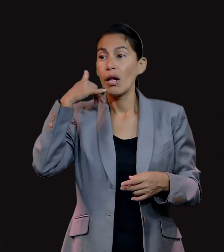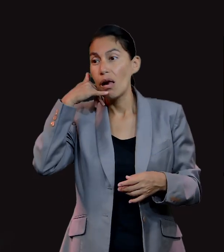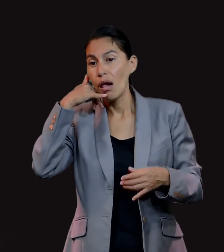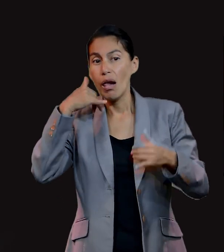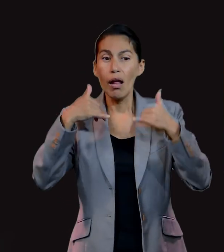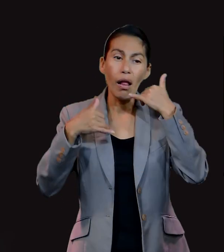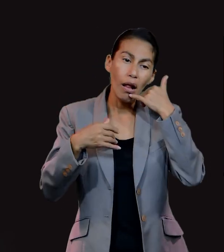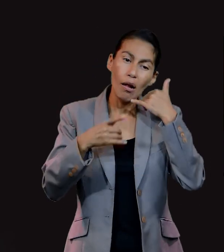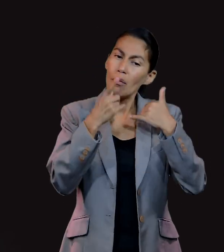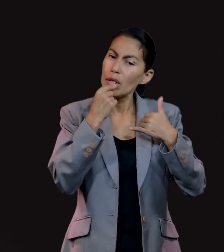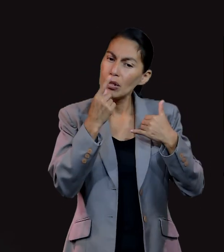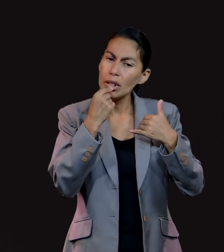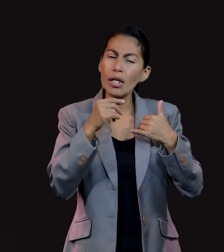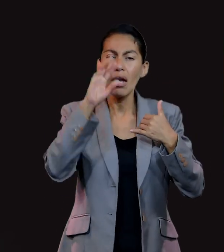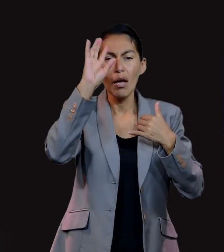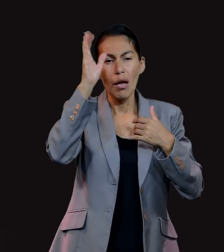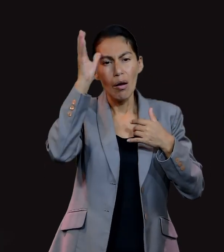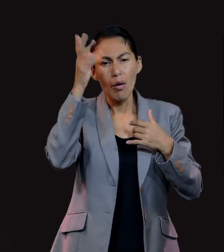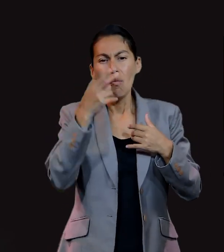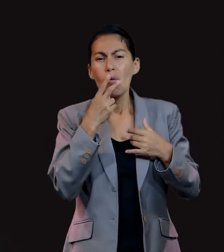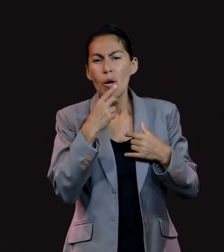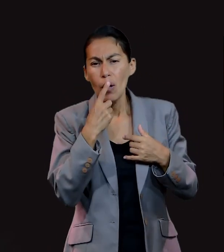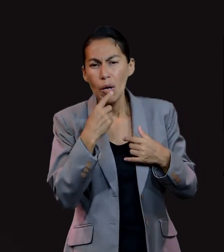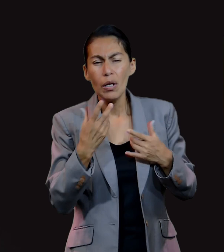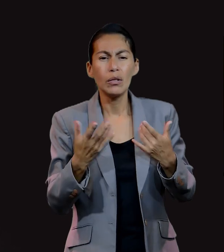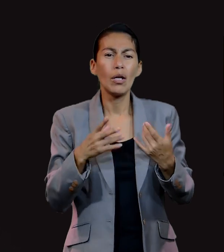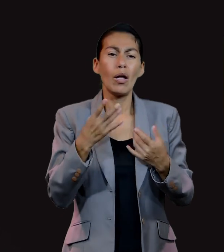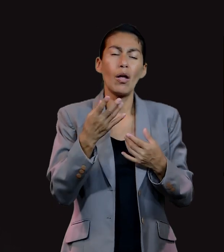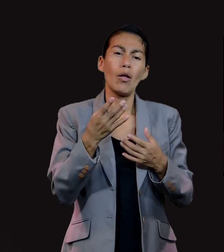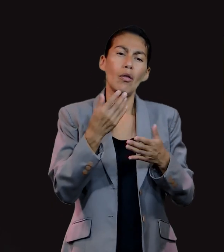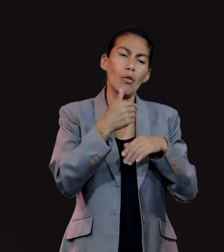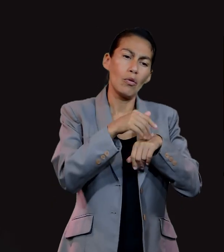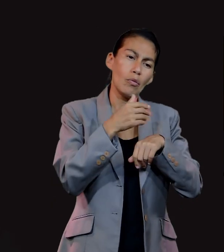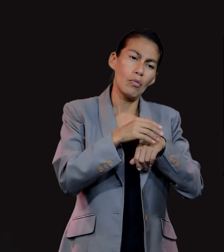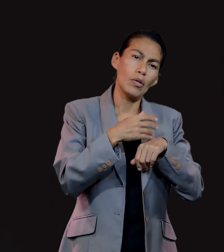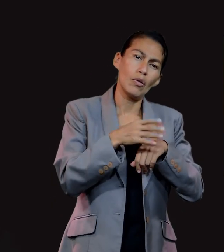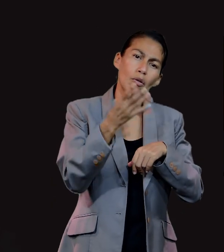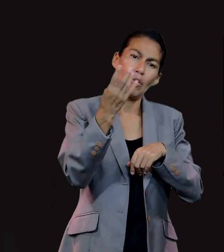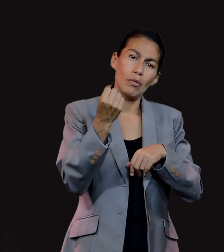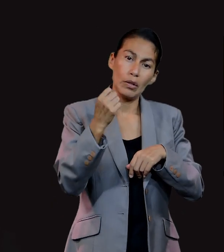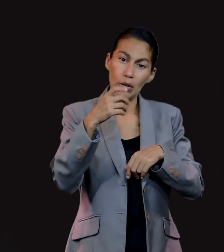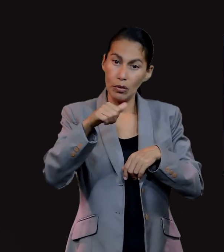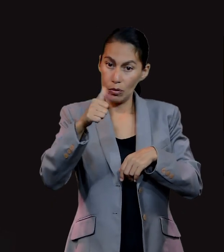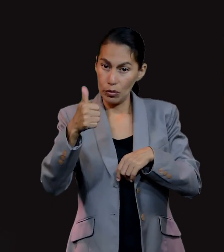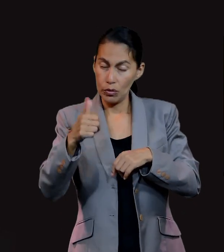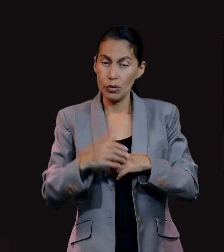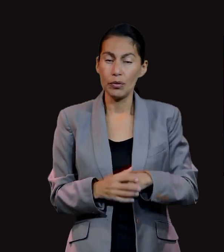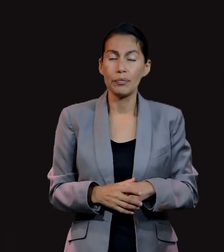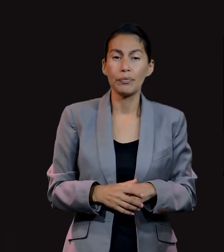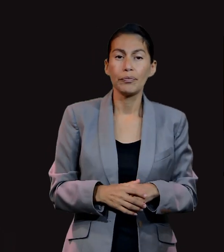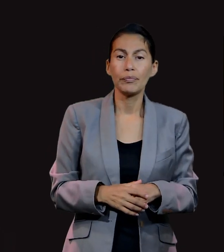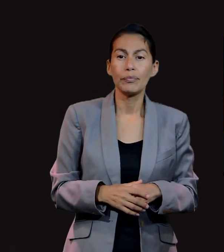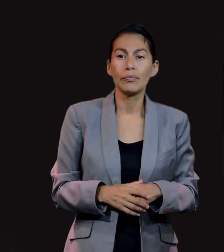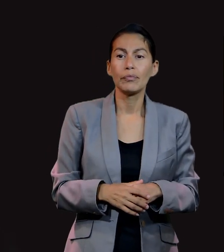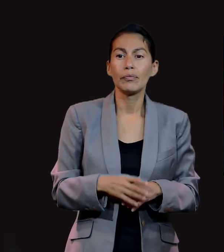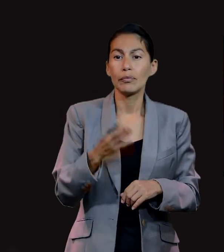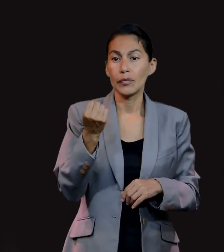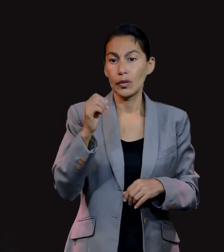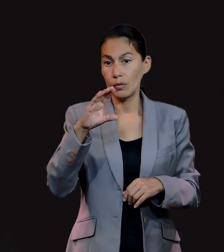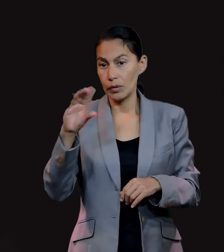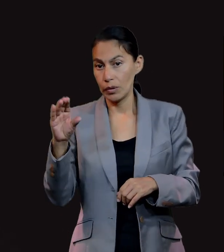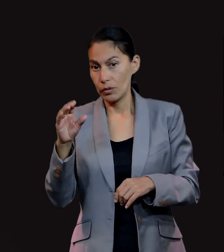me enteré después de esto llamaron a la policía llamaron a la ambulancia 911 para que pudieran